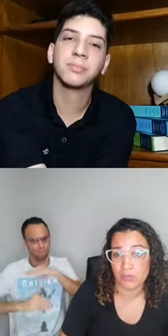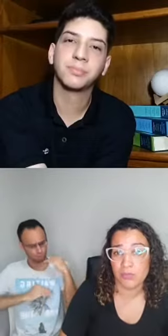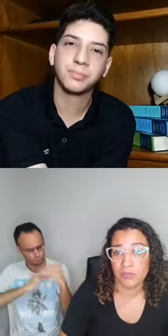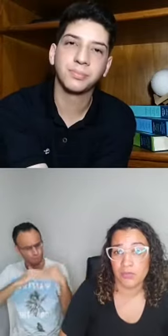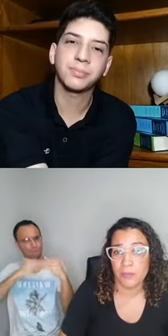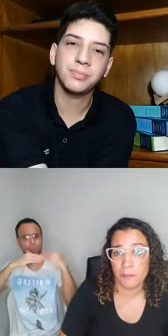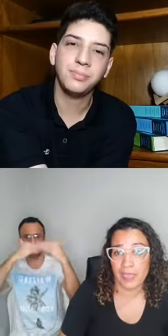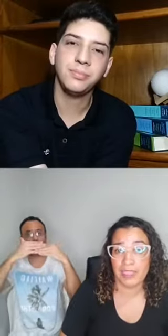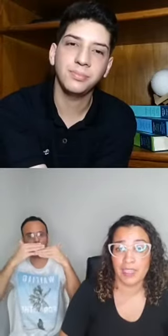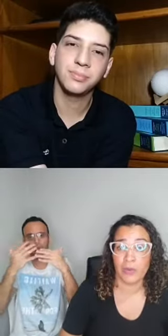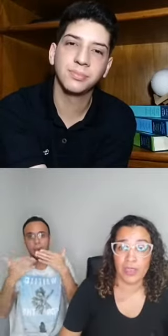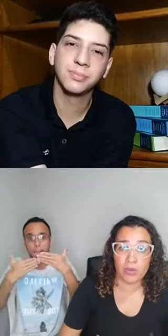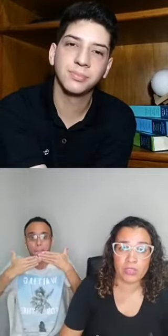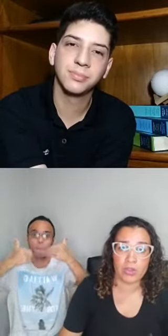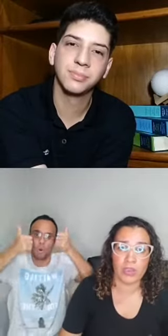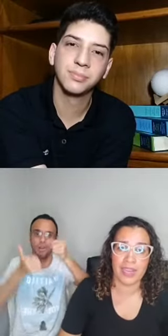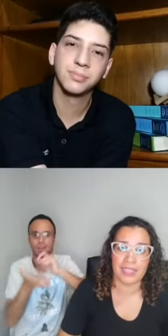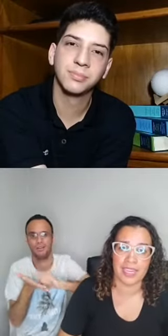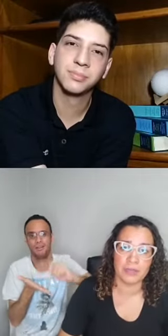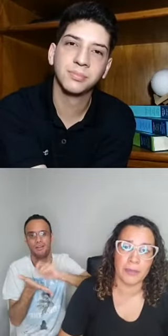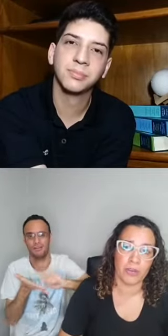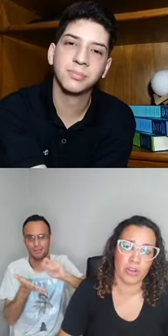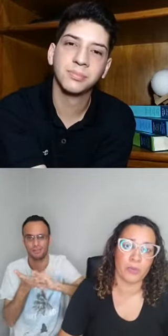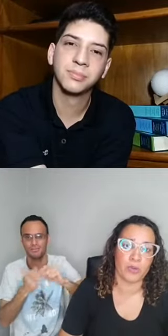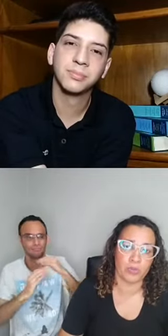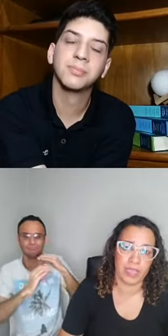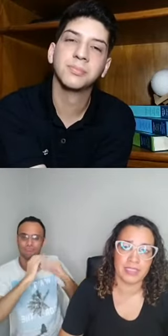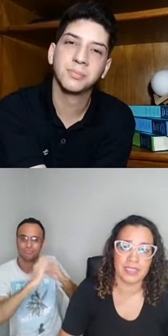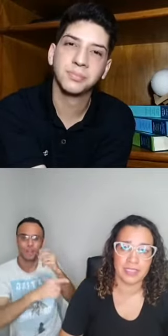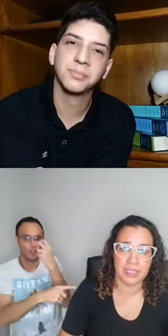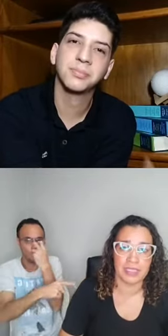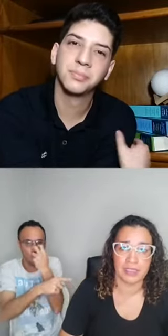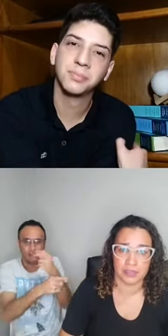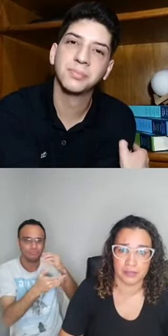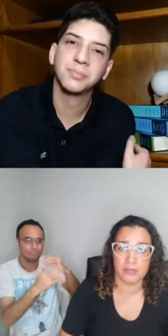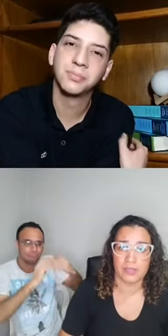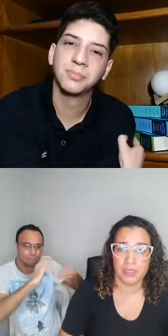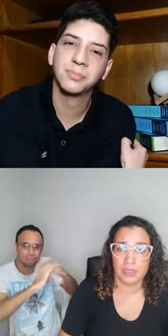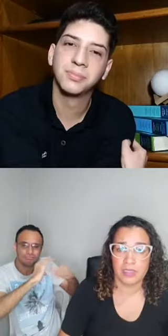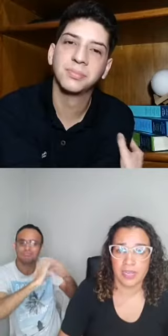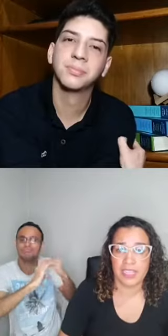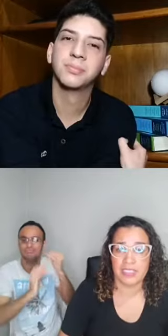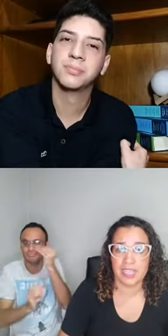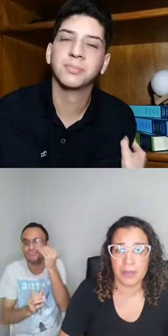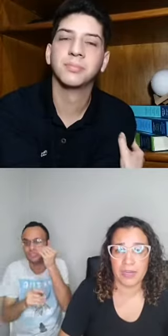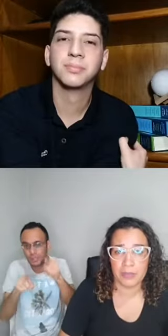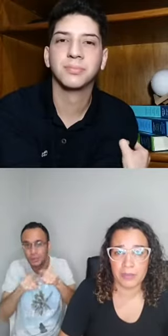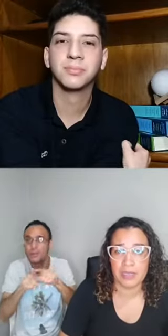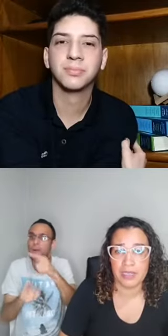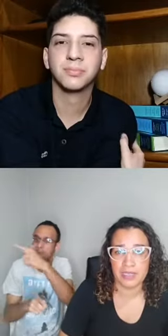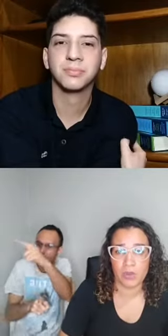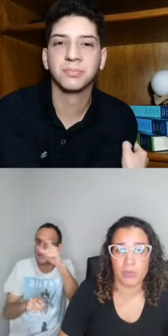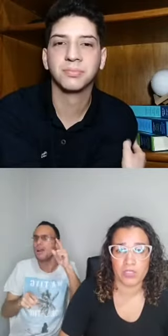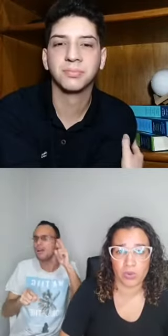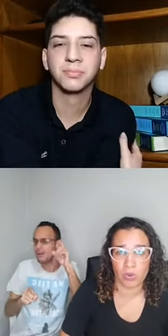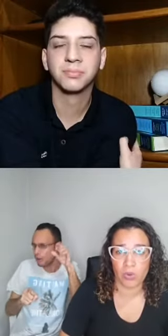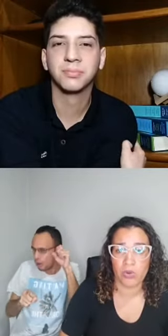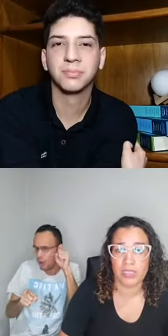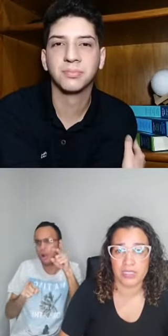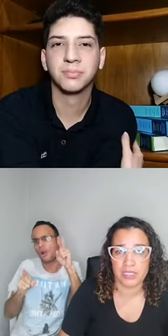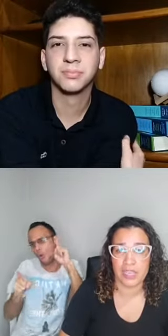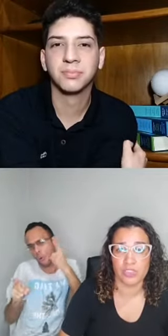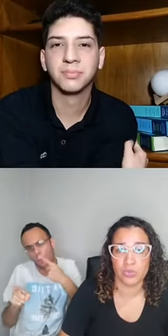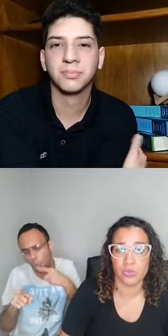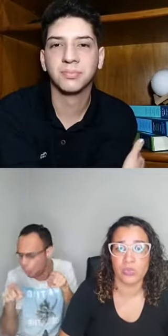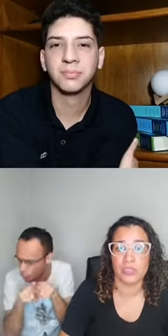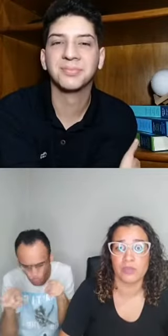comigo. Né? Então, eu que estou correndo atrás para melhorar no português na escrita. Né? Às vezes a Camila me manda algumas